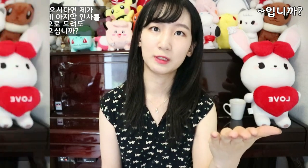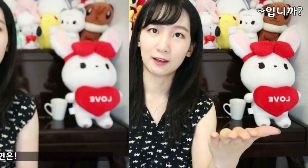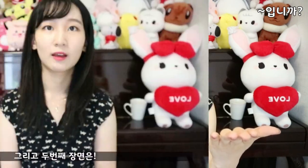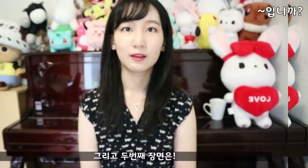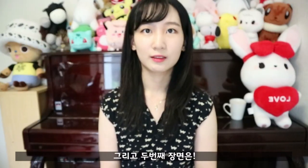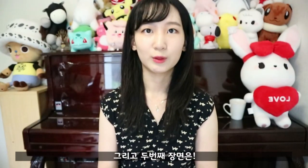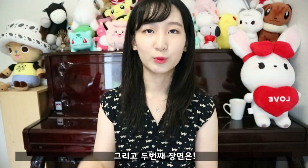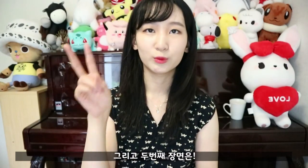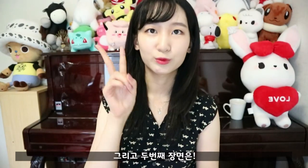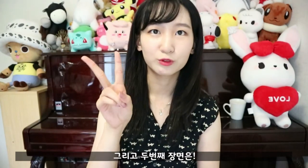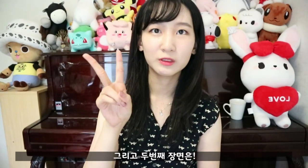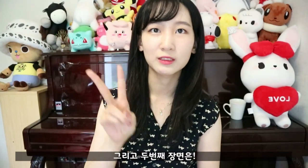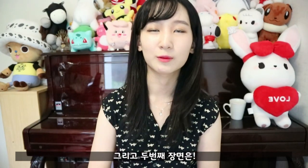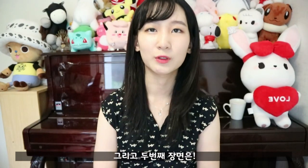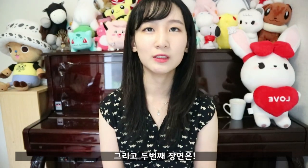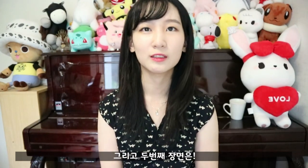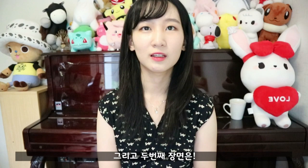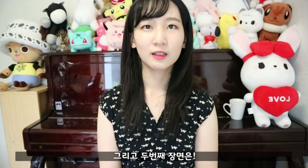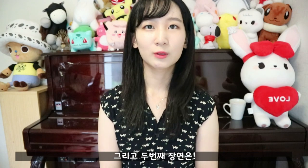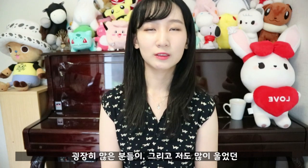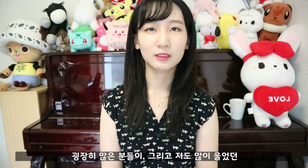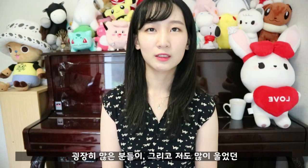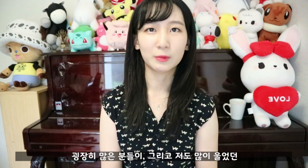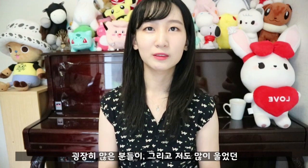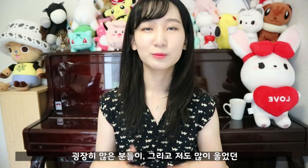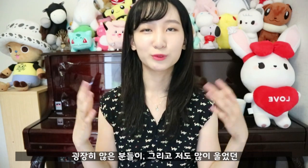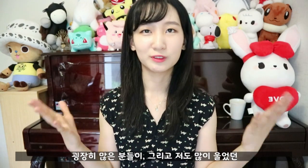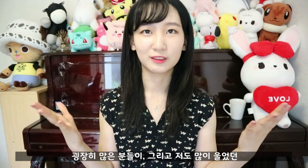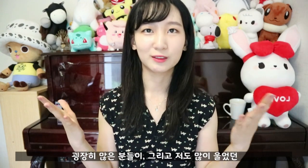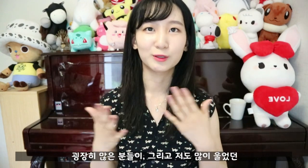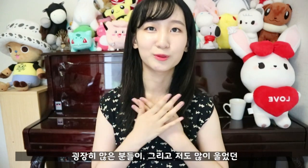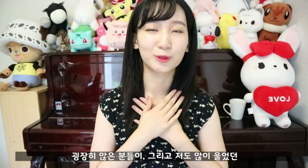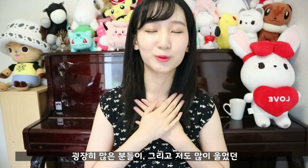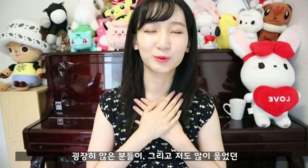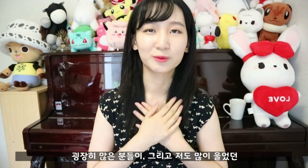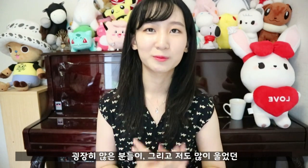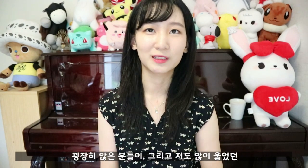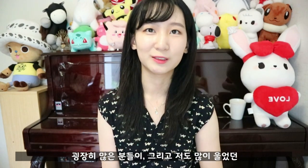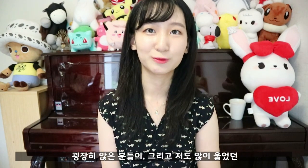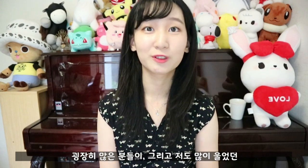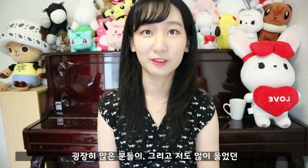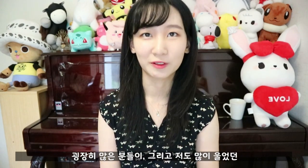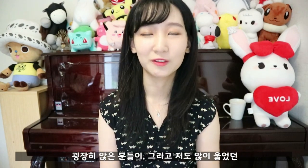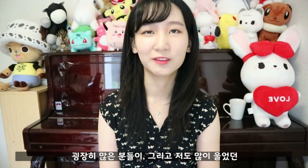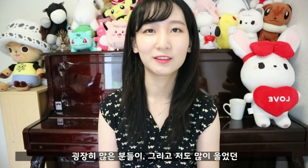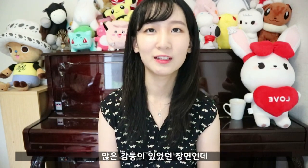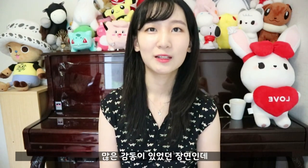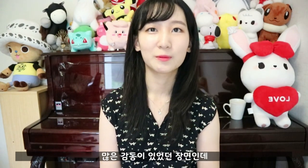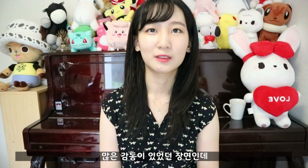수화입니다. 그리고 두 번째 장면은 굉장히 많은 분들이 그리고 저도 많이 울었던